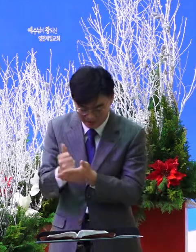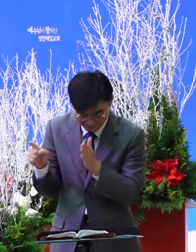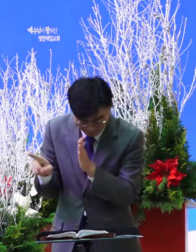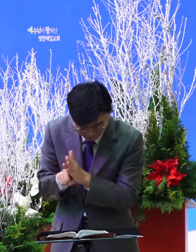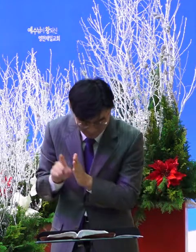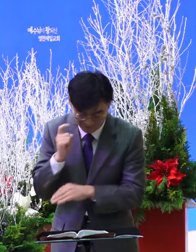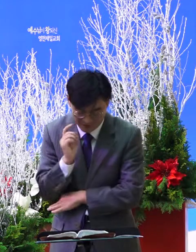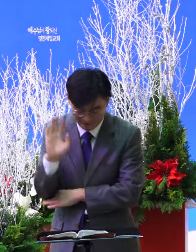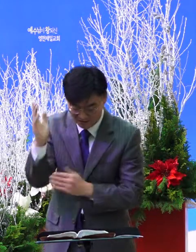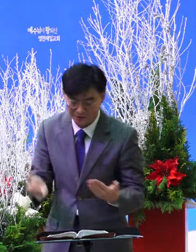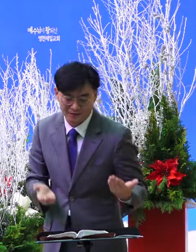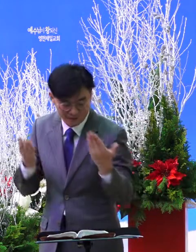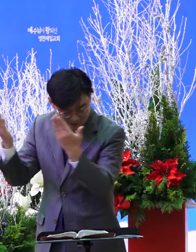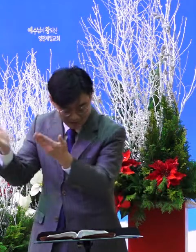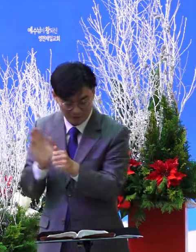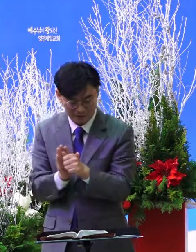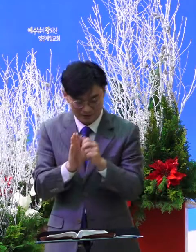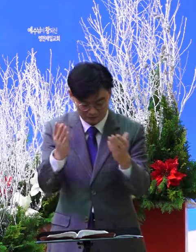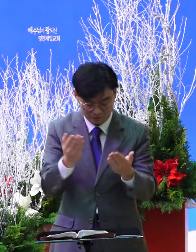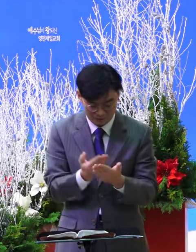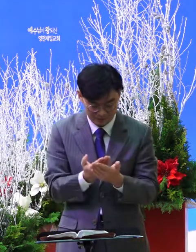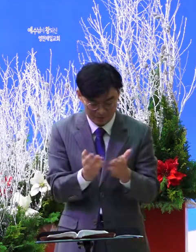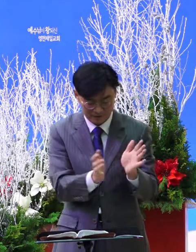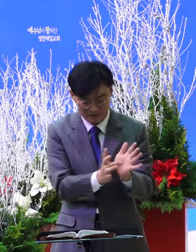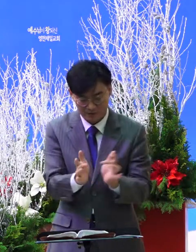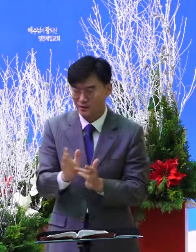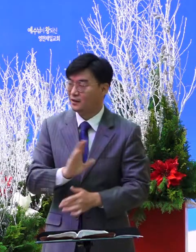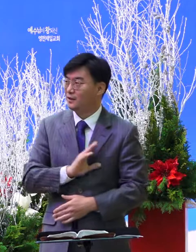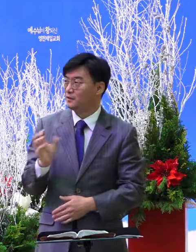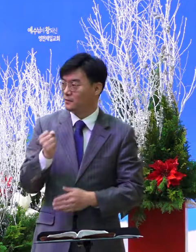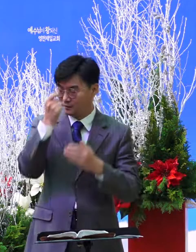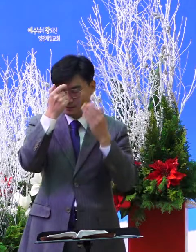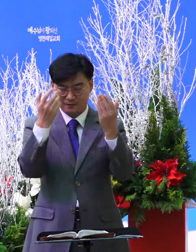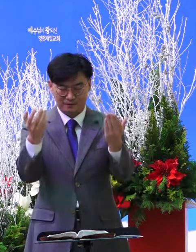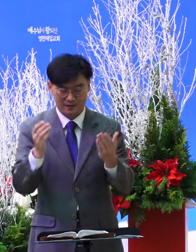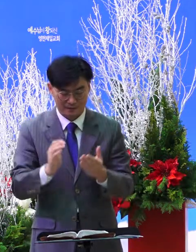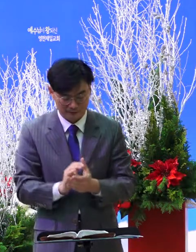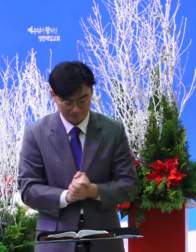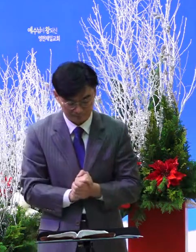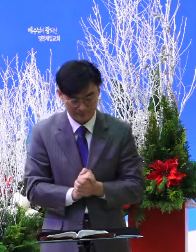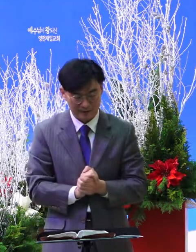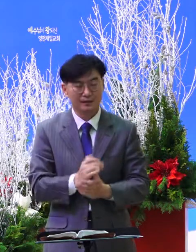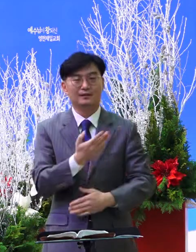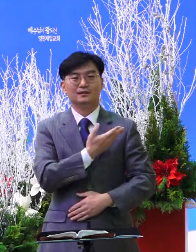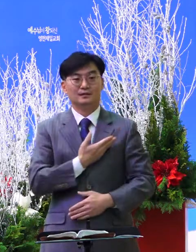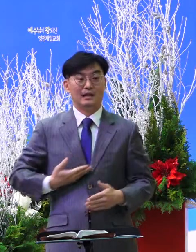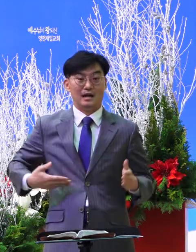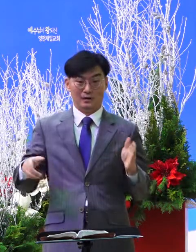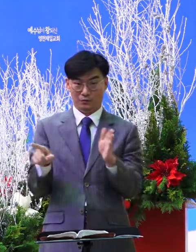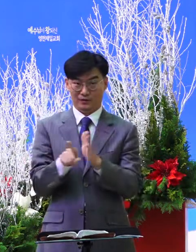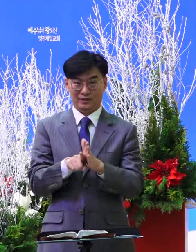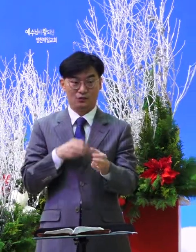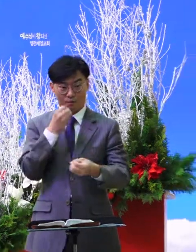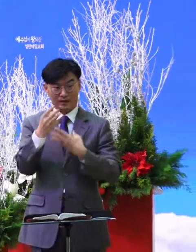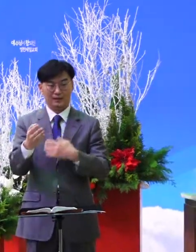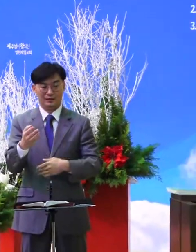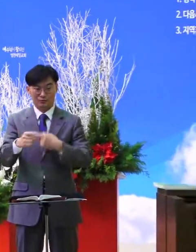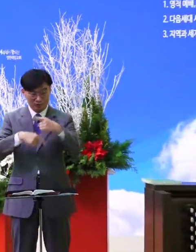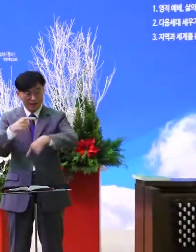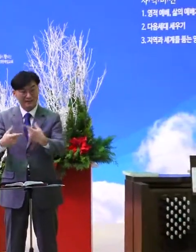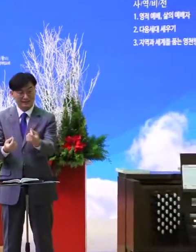주옵소서. 예수님 이름으로 기원하옵나이다. 아멘. 함께 사도신경으로 신앙 고백을 하겠습니다.